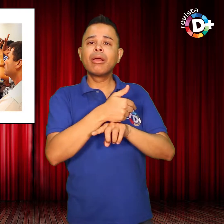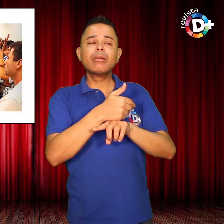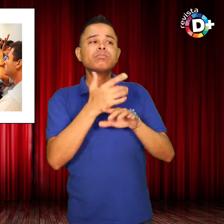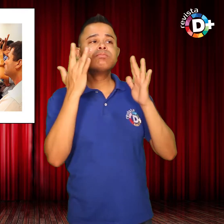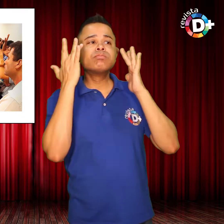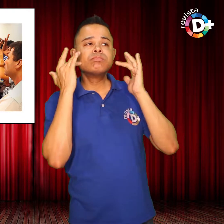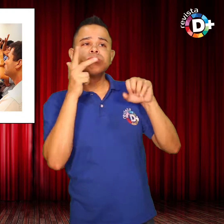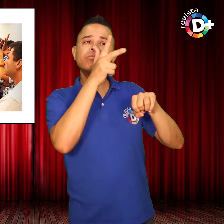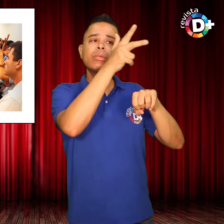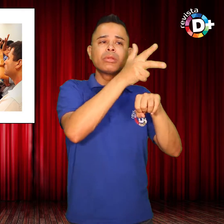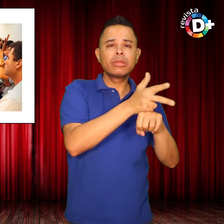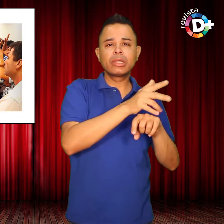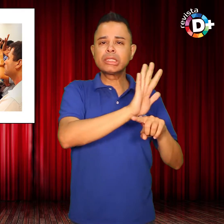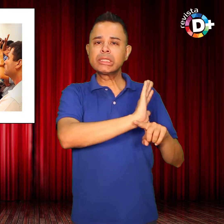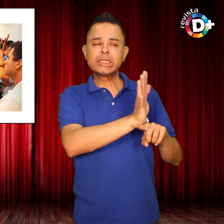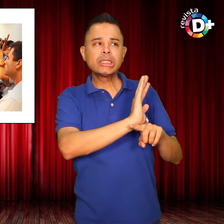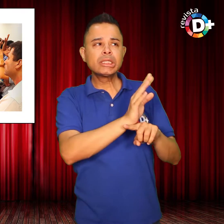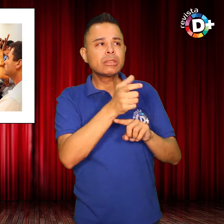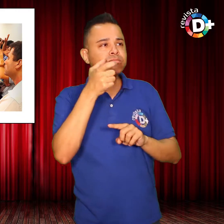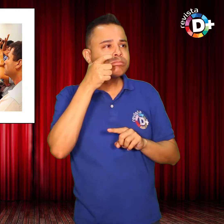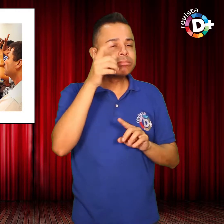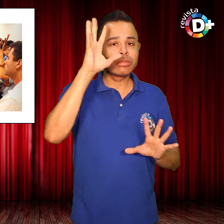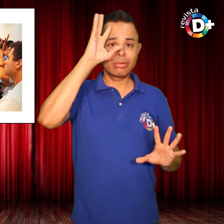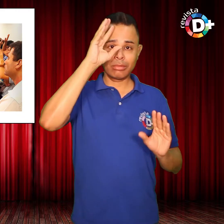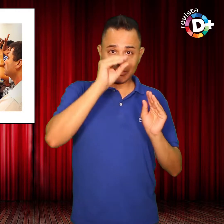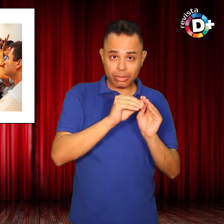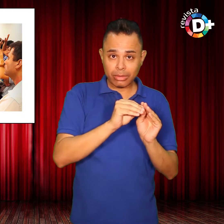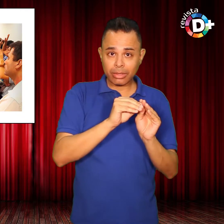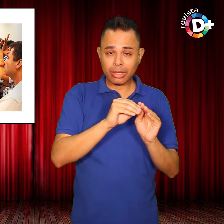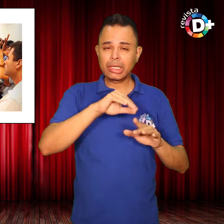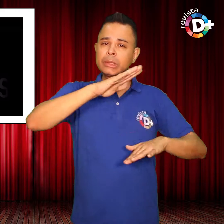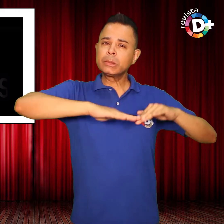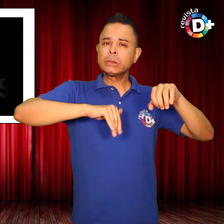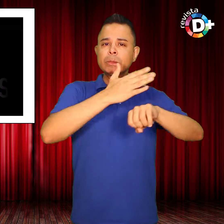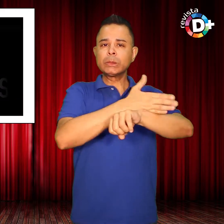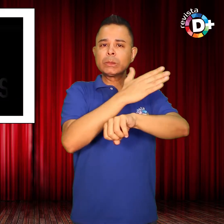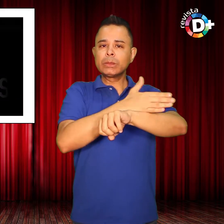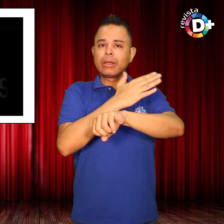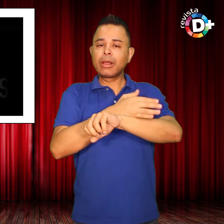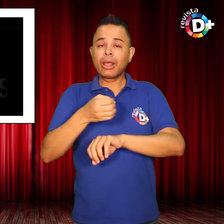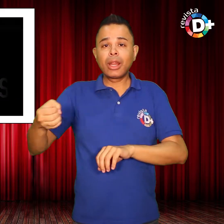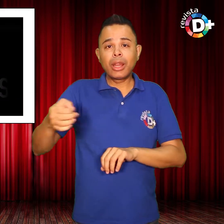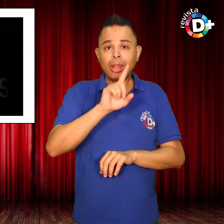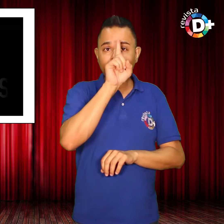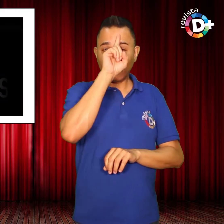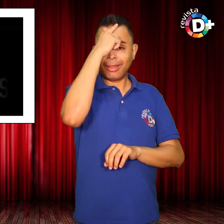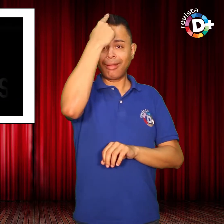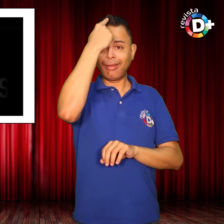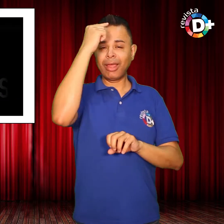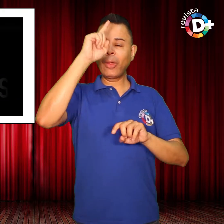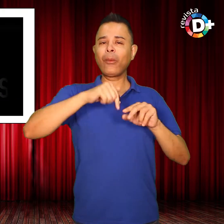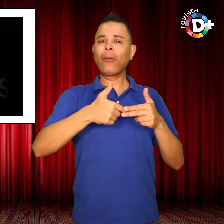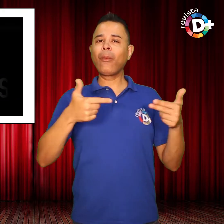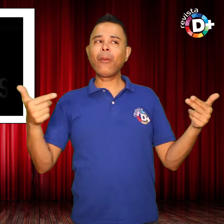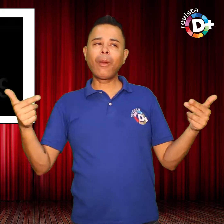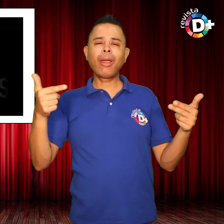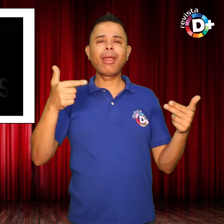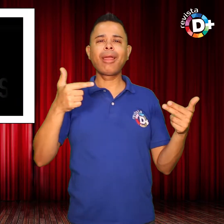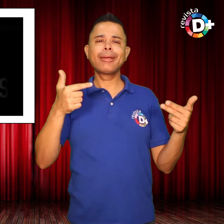sem nenhum tipo de mediação o nome escolhido para praticar essa inovação foi coisa hollandia